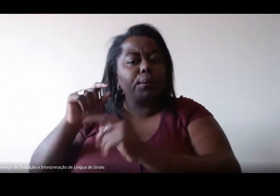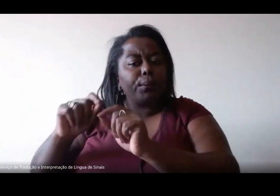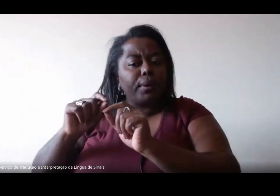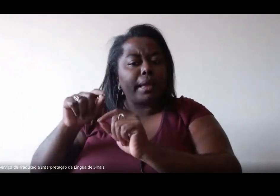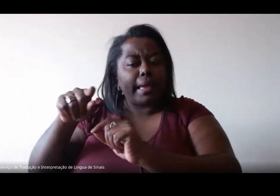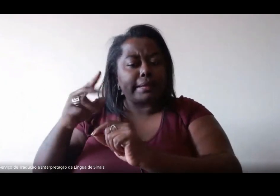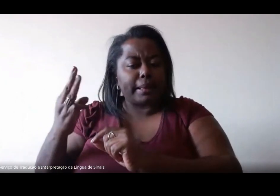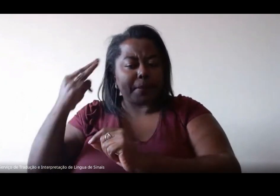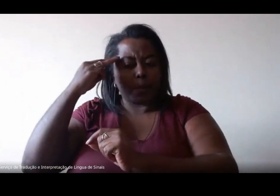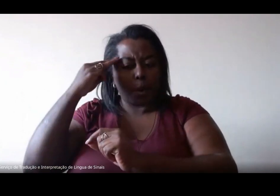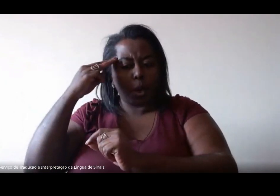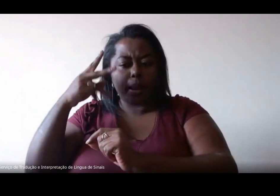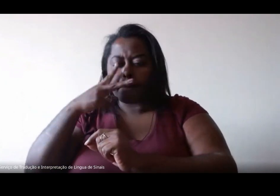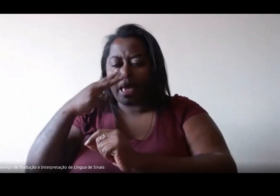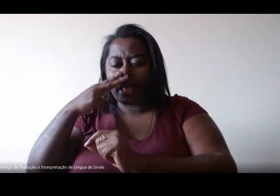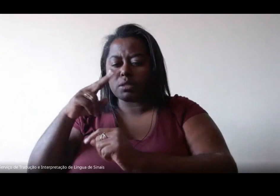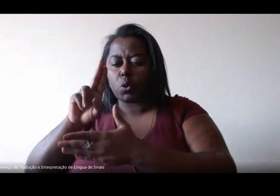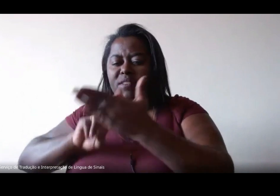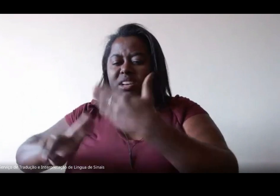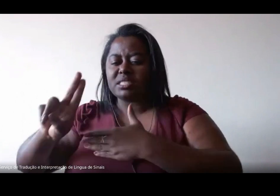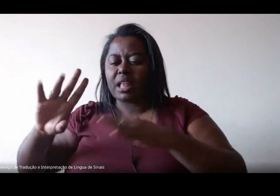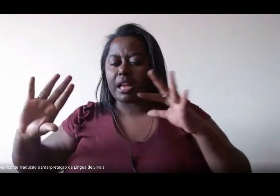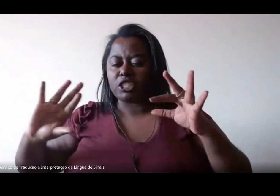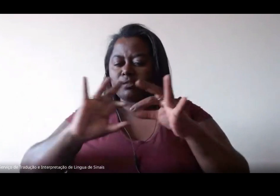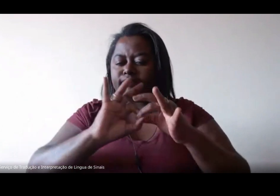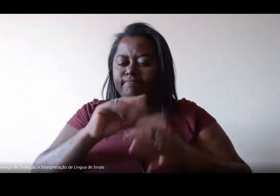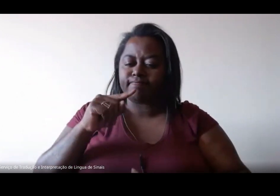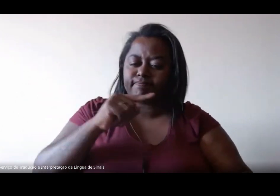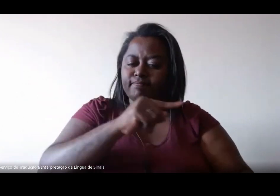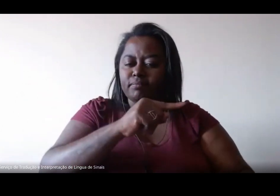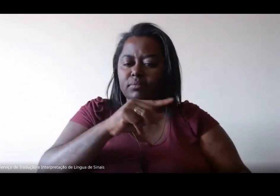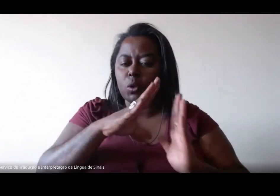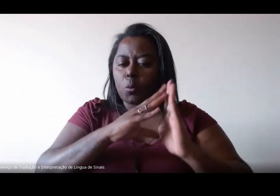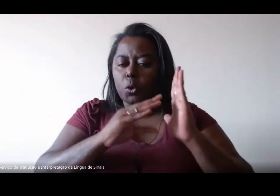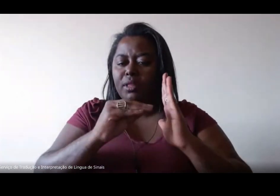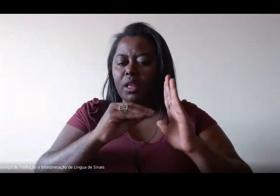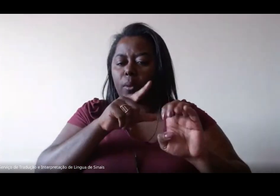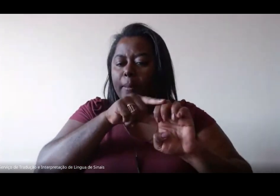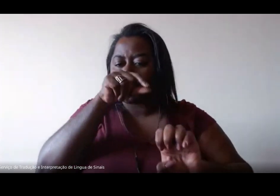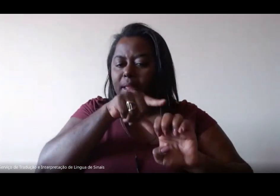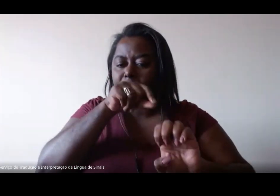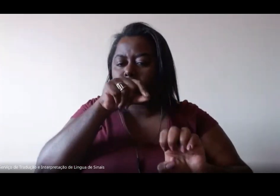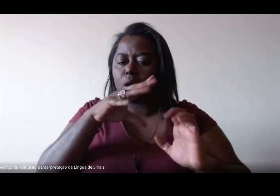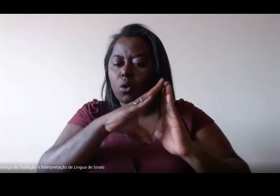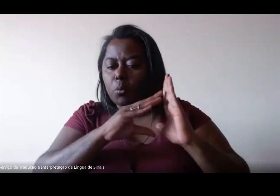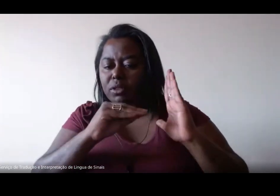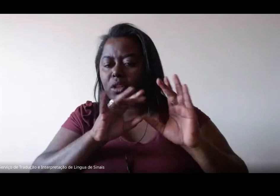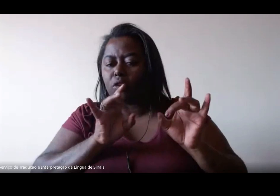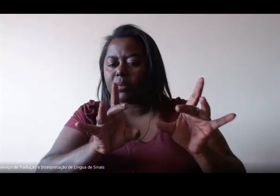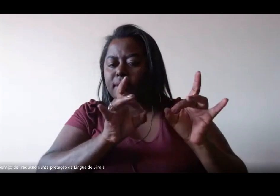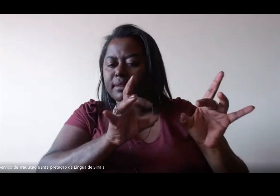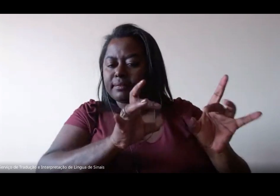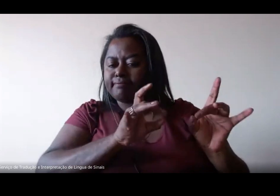que é essa memória vinculada a esse primeiro modelo de universidade que eu mencionei, ao modelo empreendedor, ao